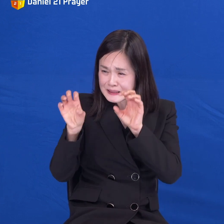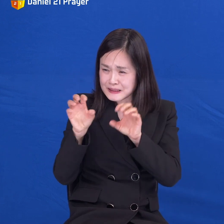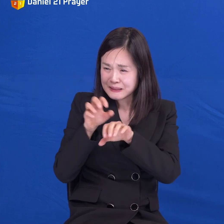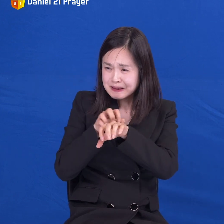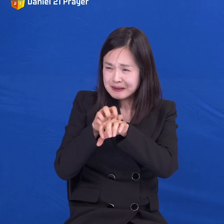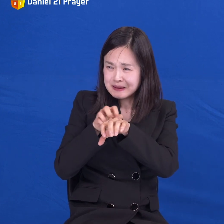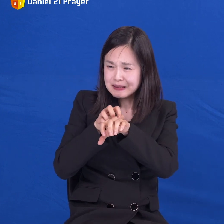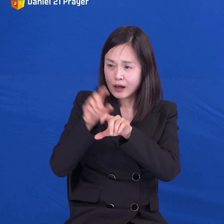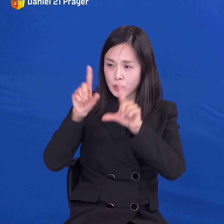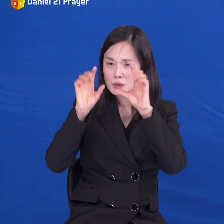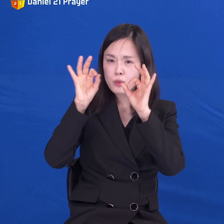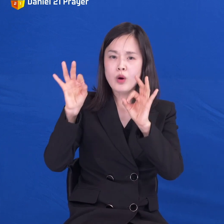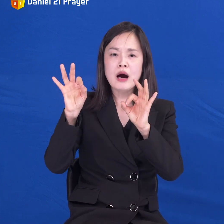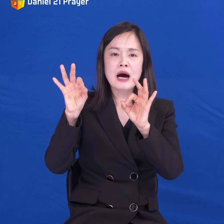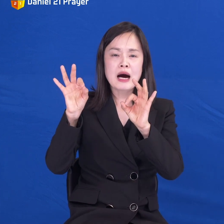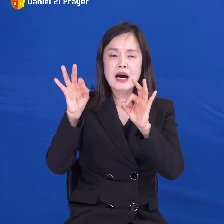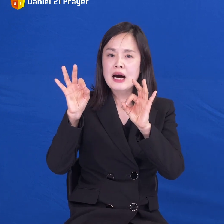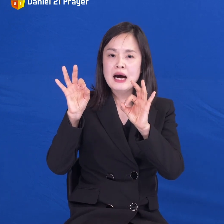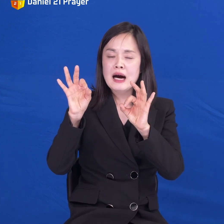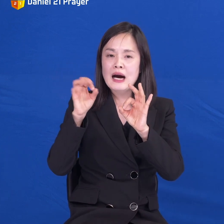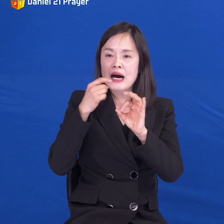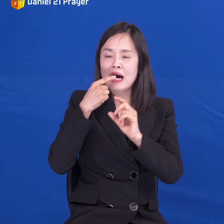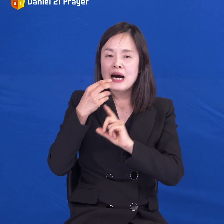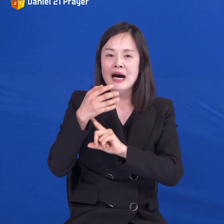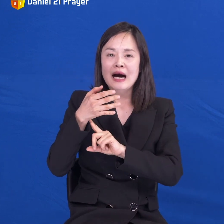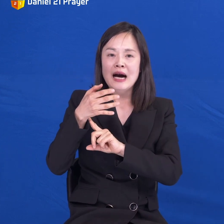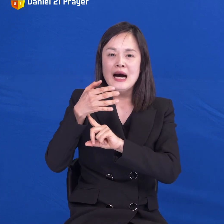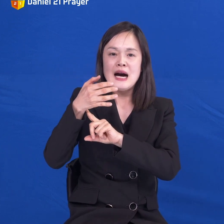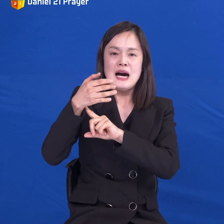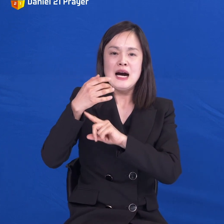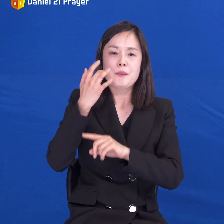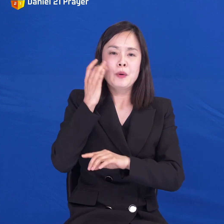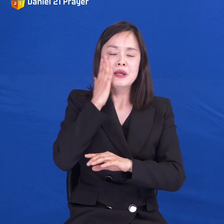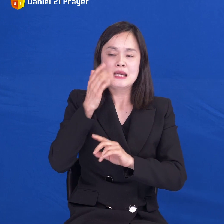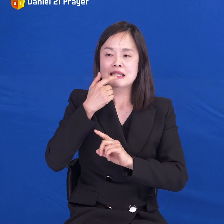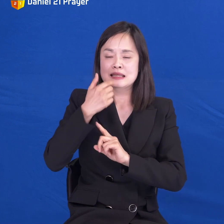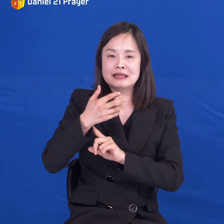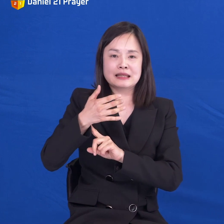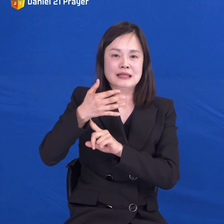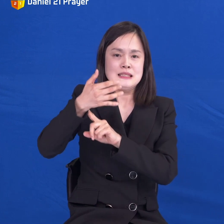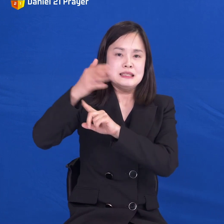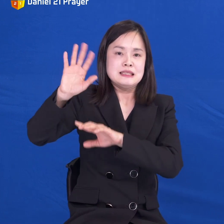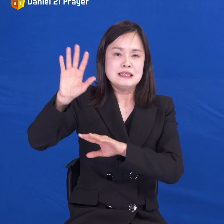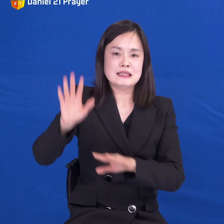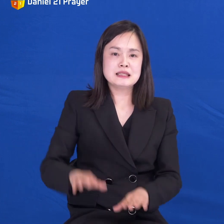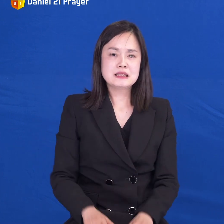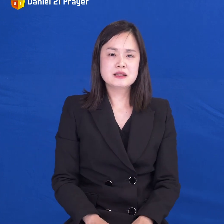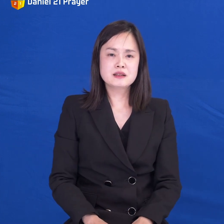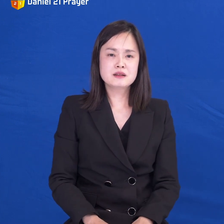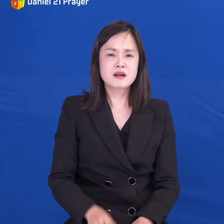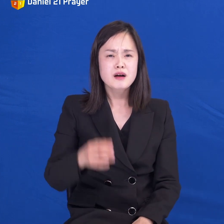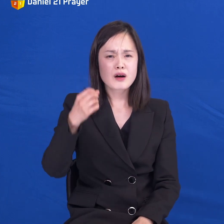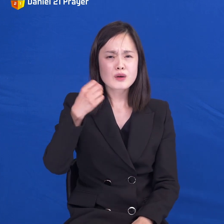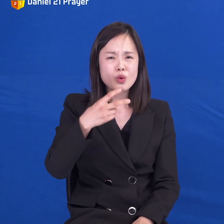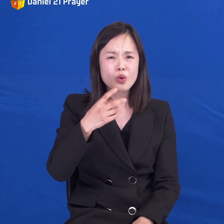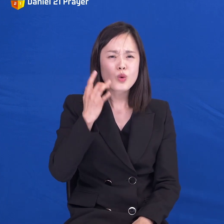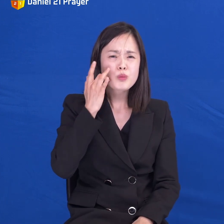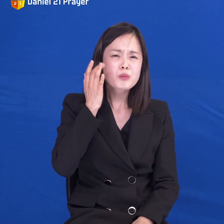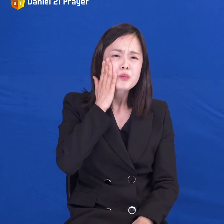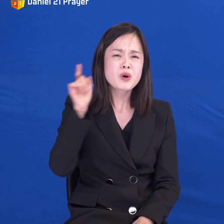그래 저는 모기 또 말라리아 걸려서 이 모든 마디가 아프잖아요. 관절이 쪼개지게 아프잖아요. 그게